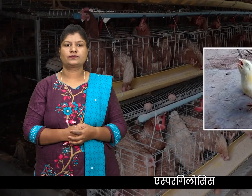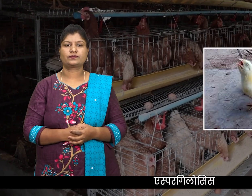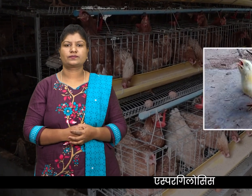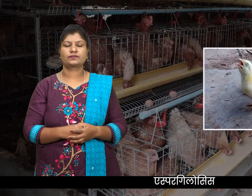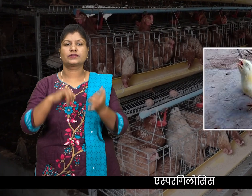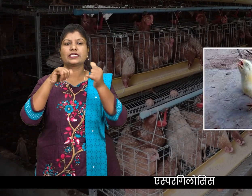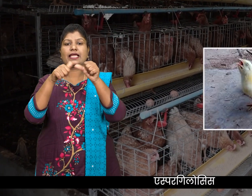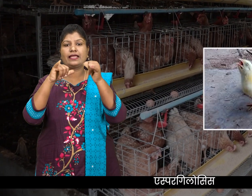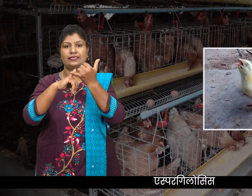एस्परगिलिसिस